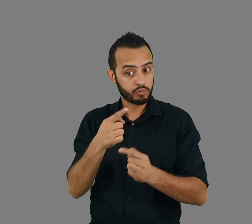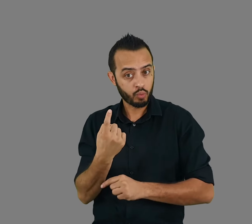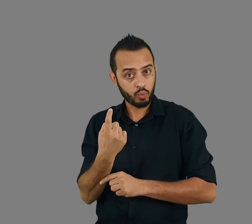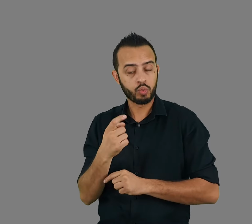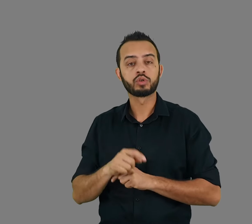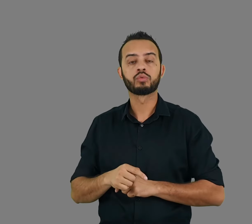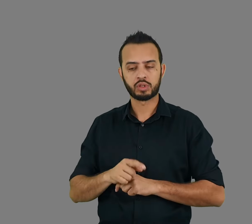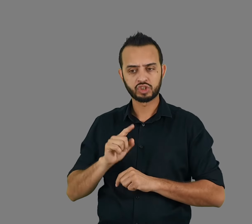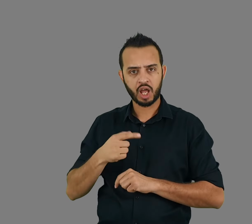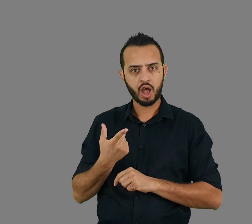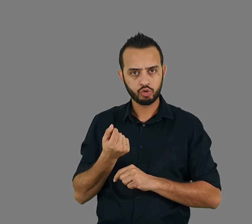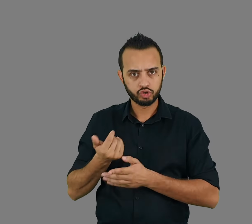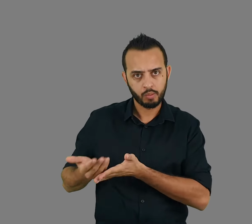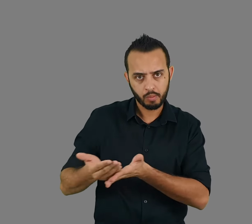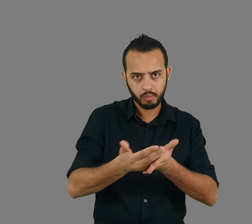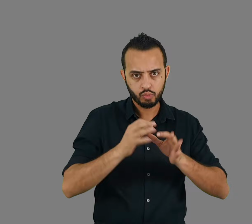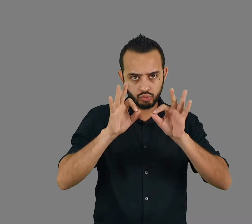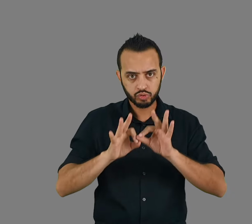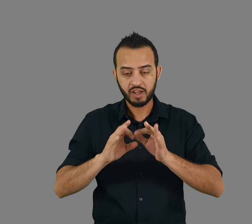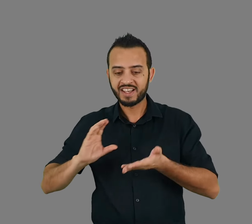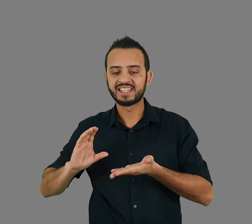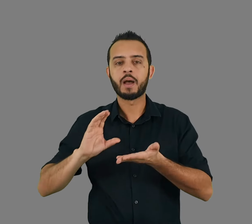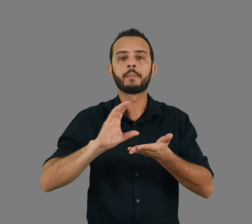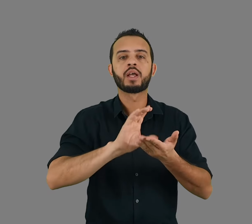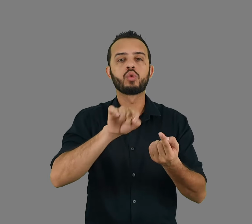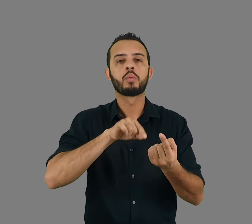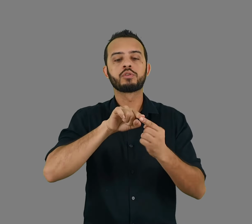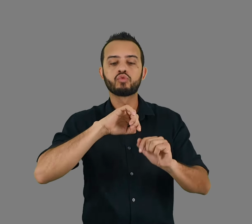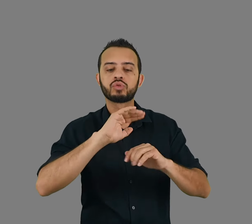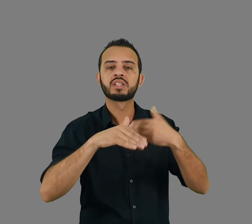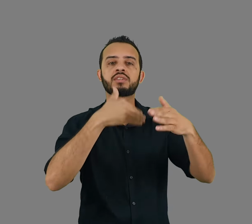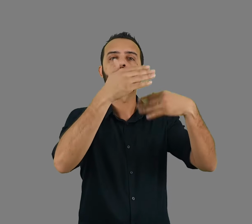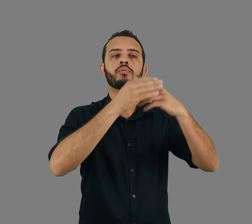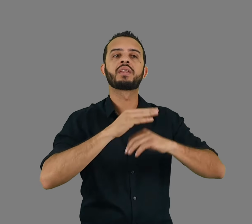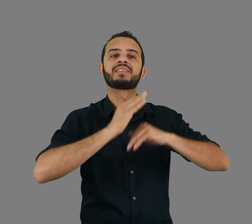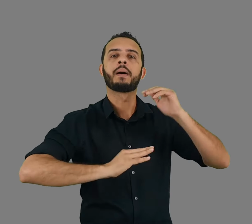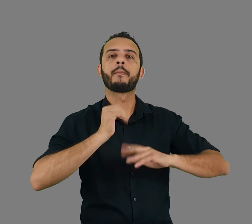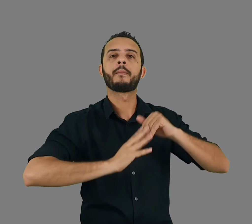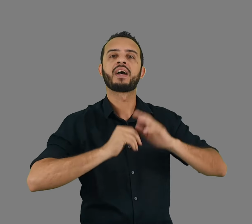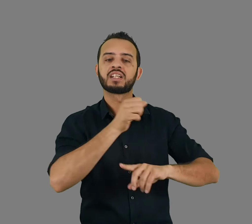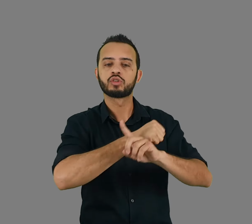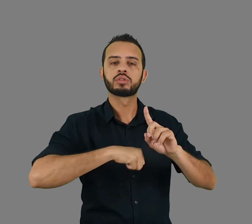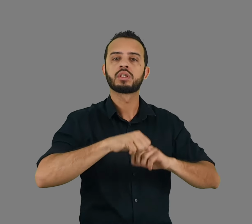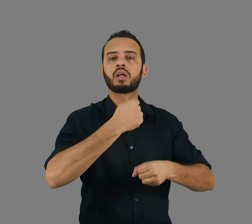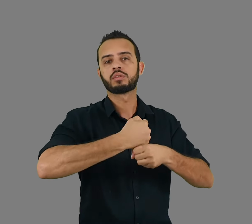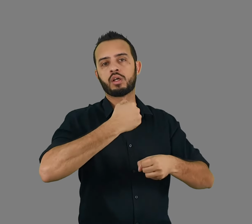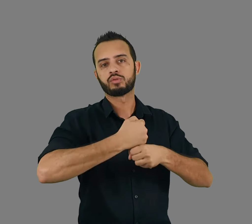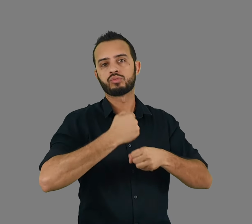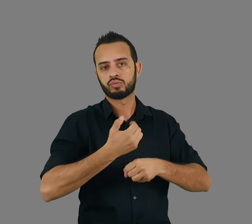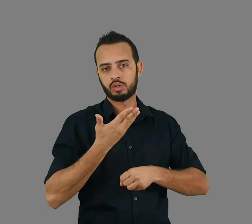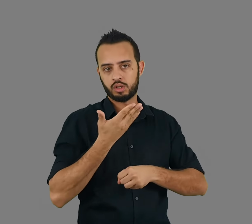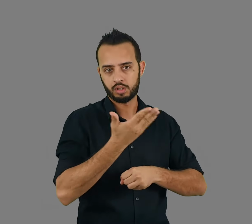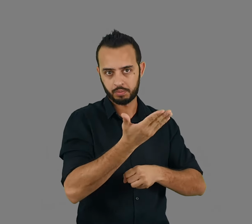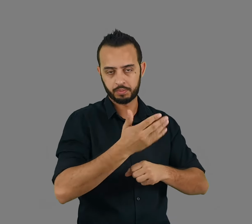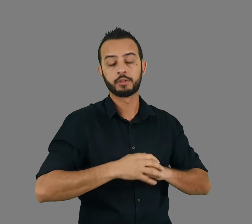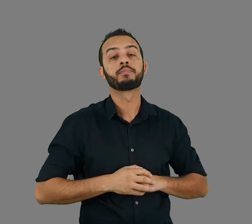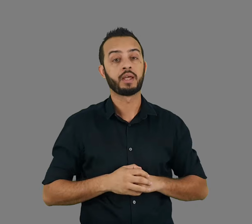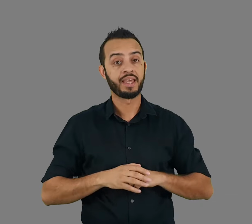apurado ser integralmente aplicado no desenvolvimento das atividades sociais ou no aumento do patrimônio social da